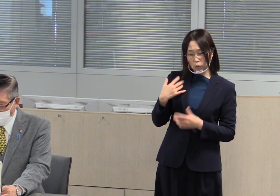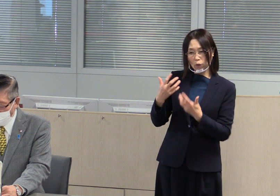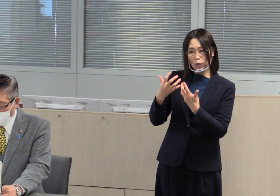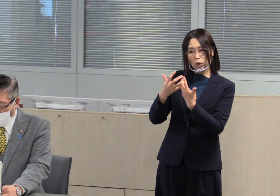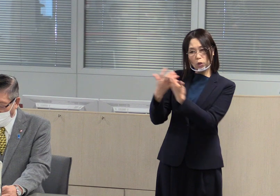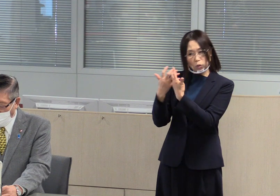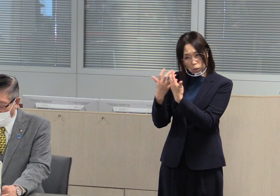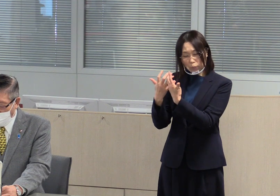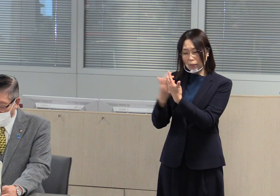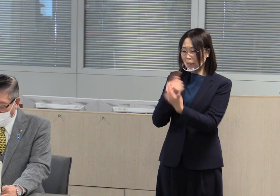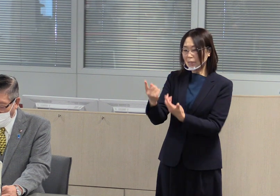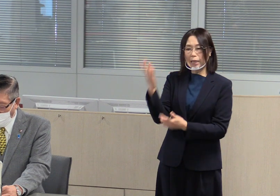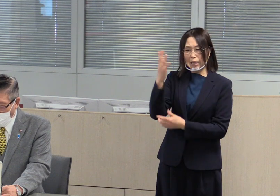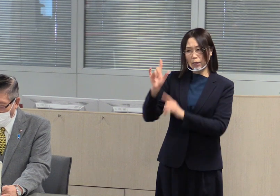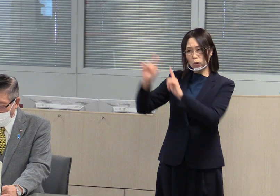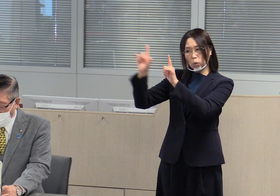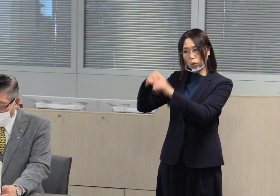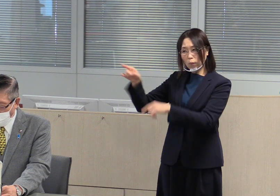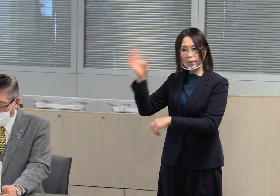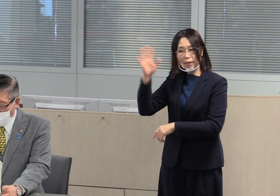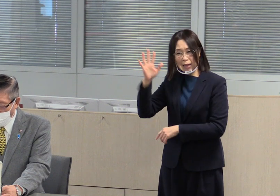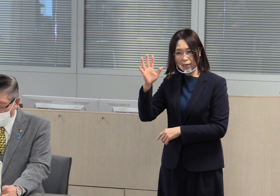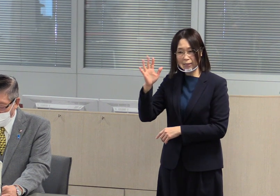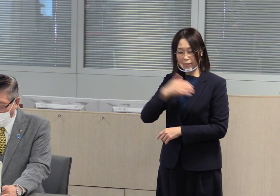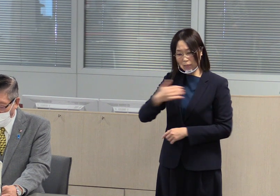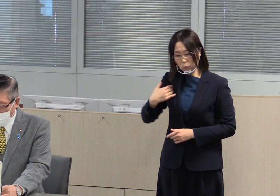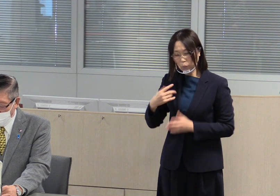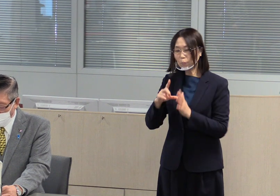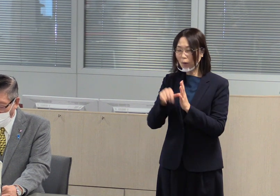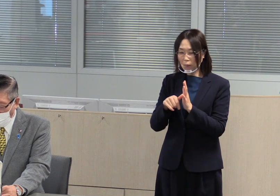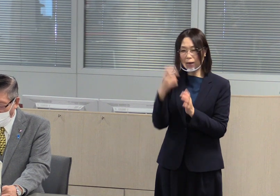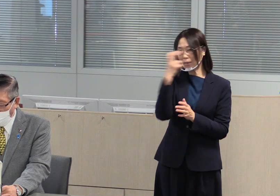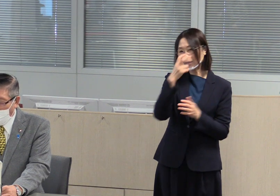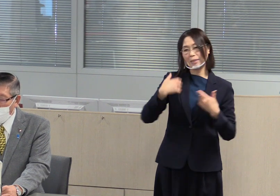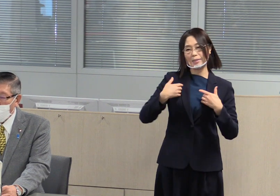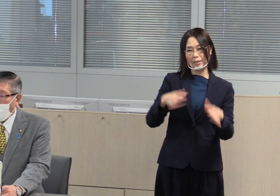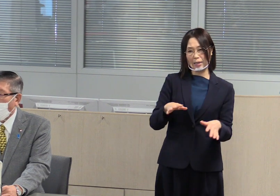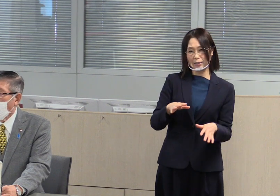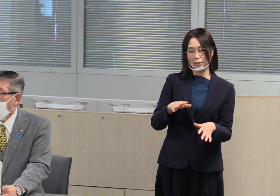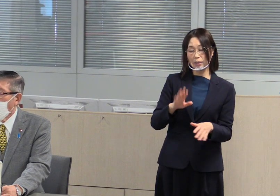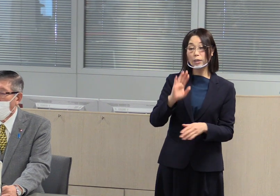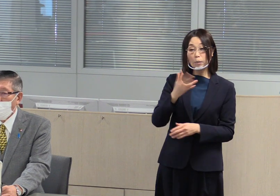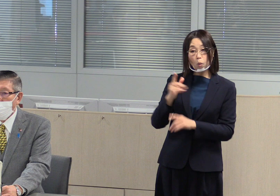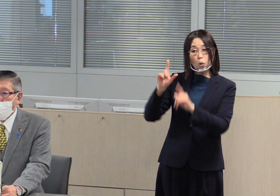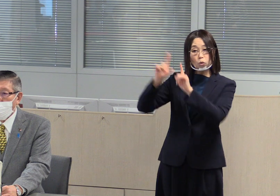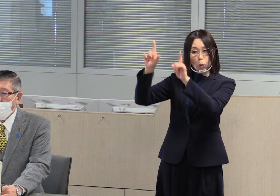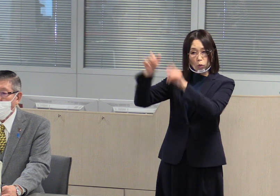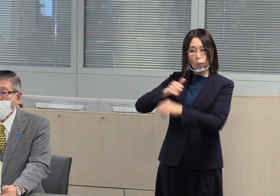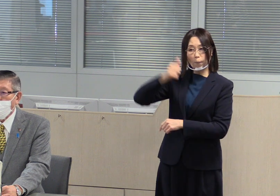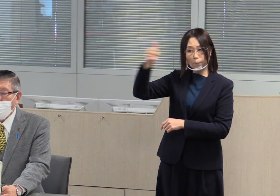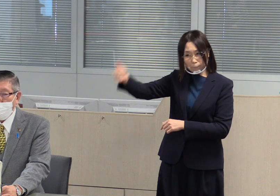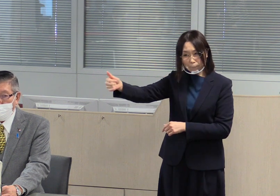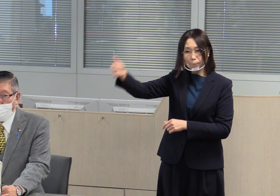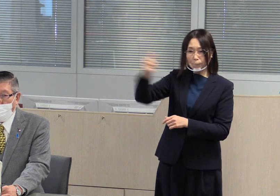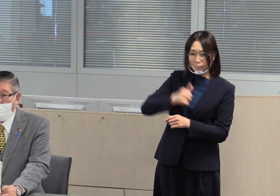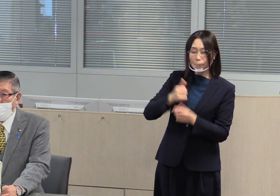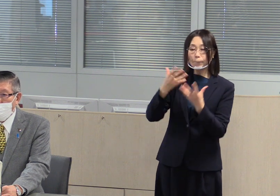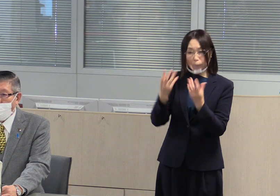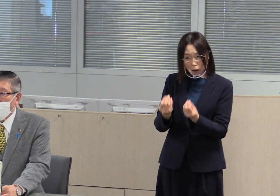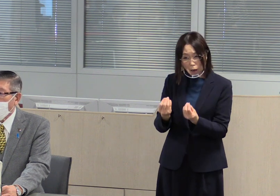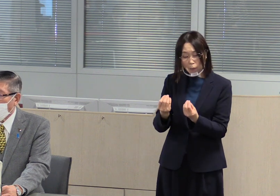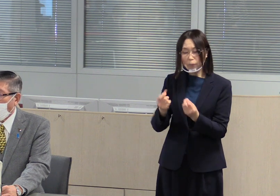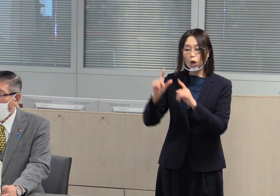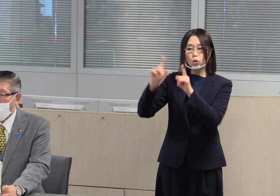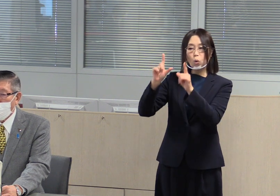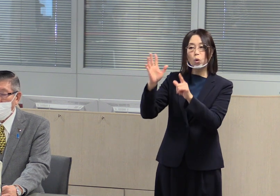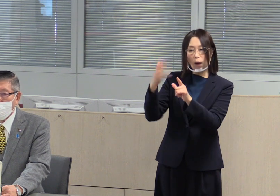ますが、やはり、首都圏等との行き来、あるいは、そういうところの方と長